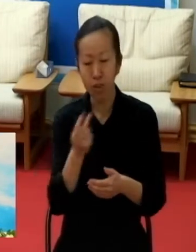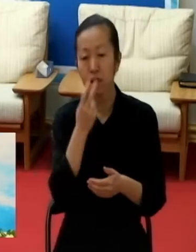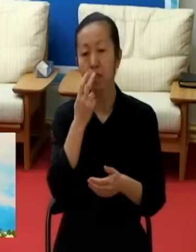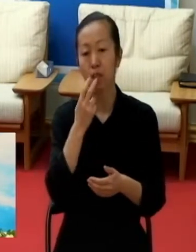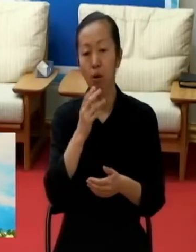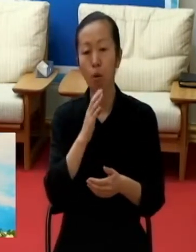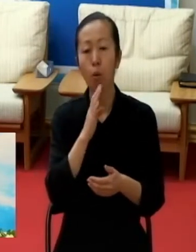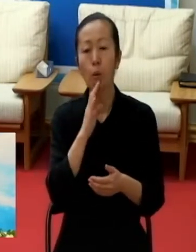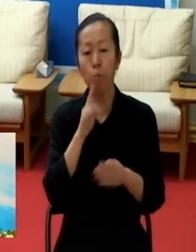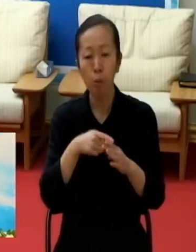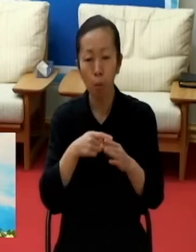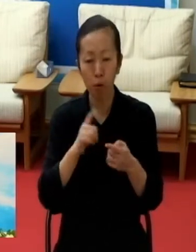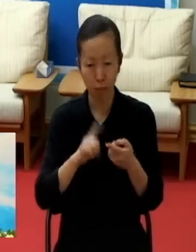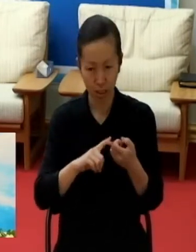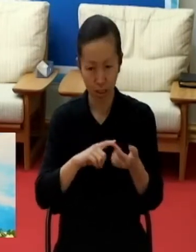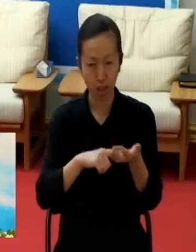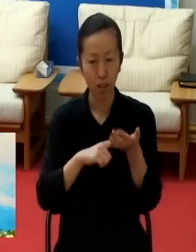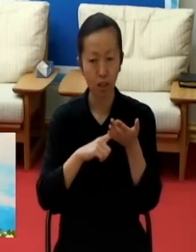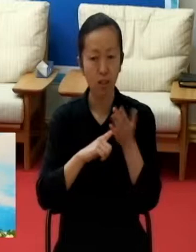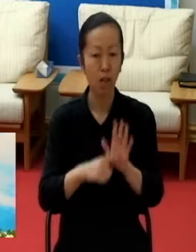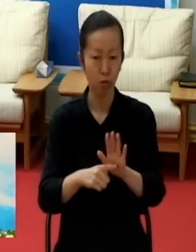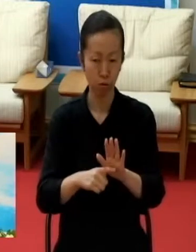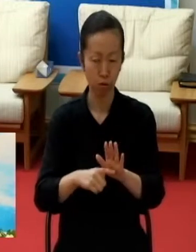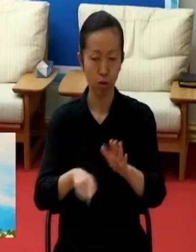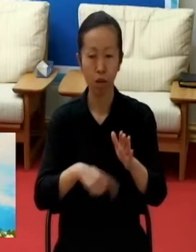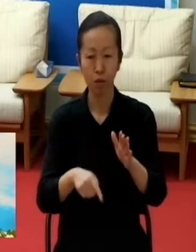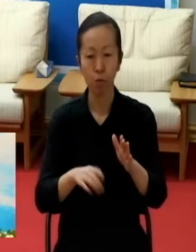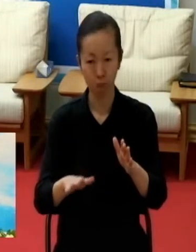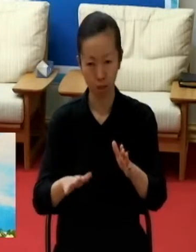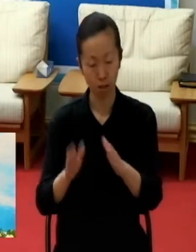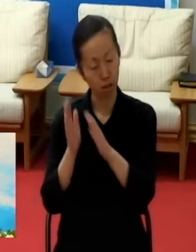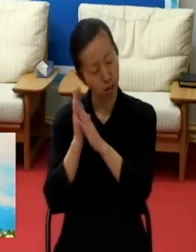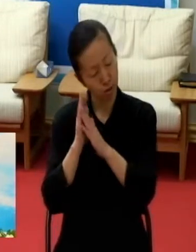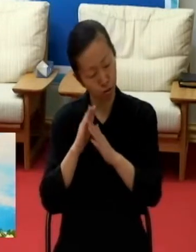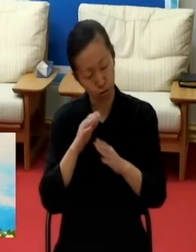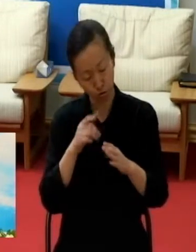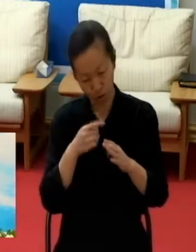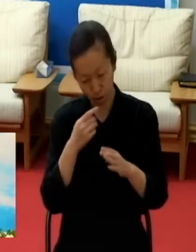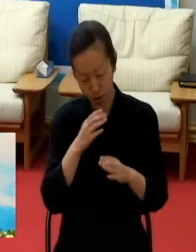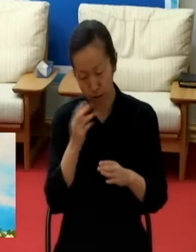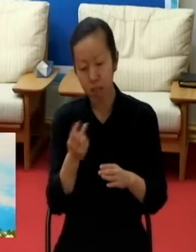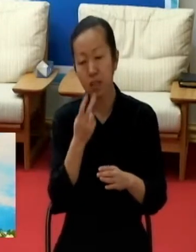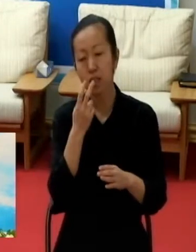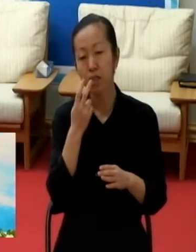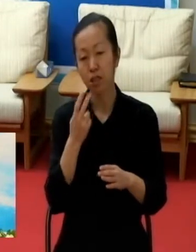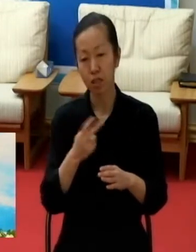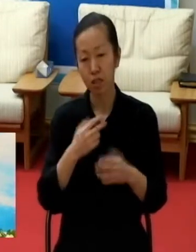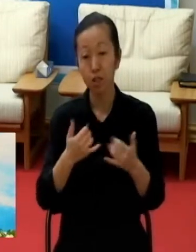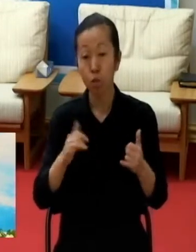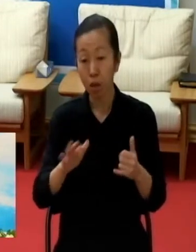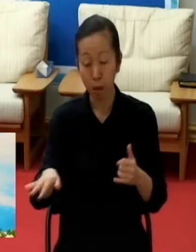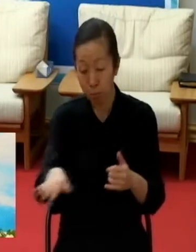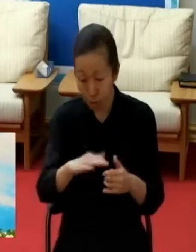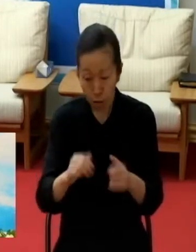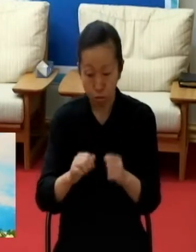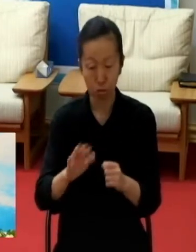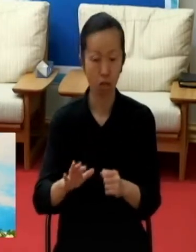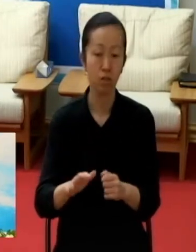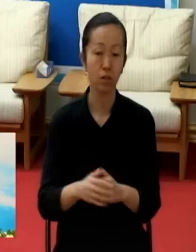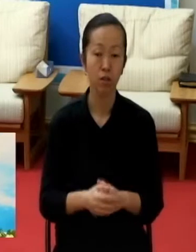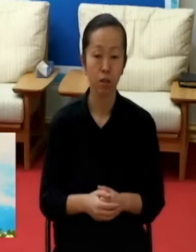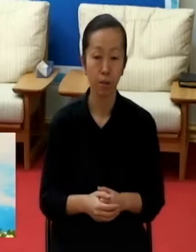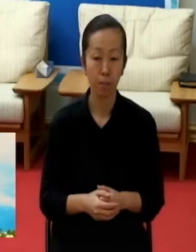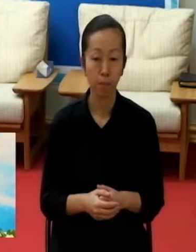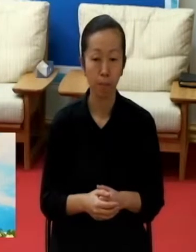ことは本能的に出ます。 믿음도 바로 우리는 어떤 문제와 사건 속에서도 예수는 그리스도라고 오직